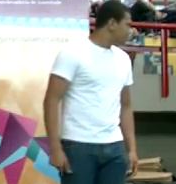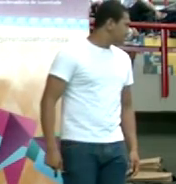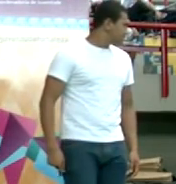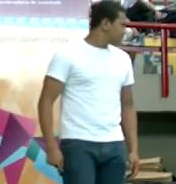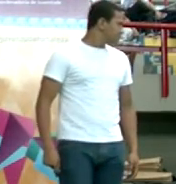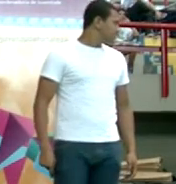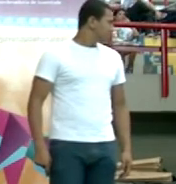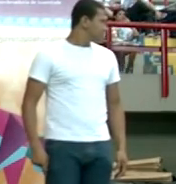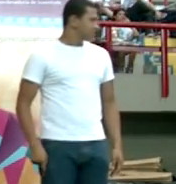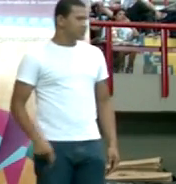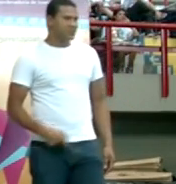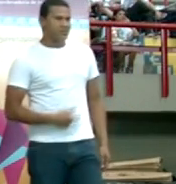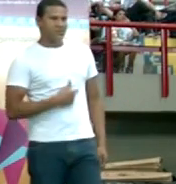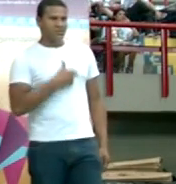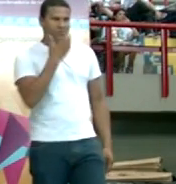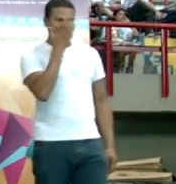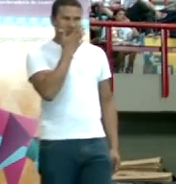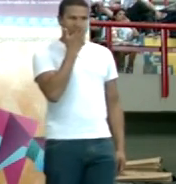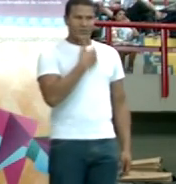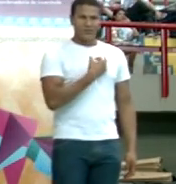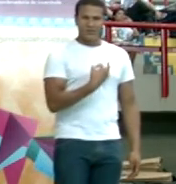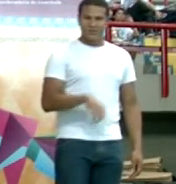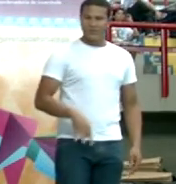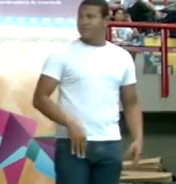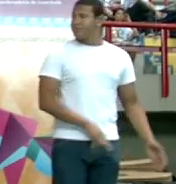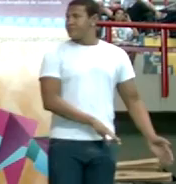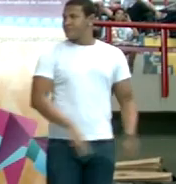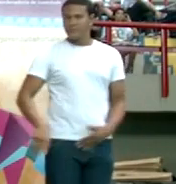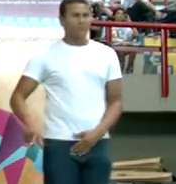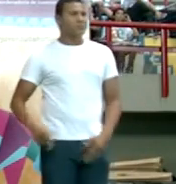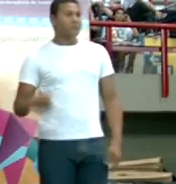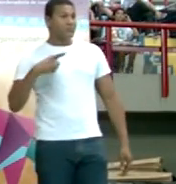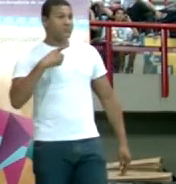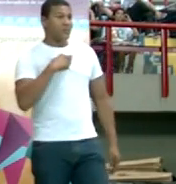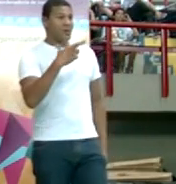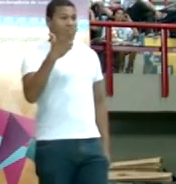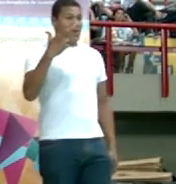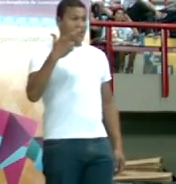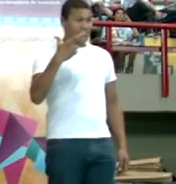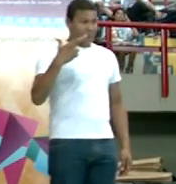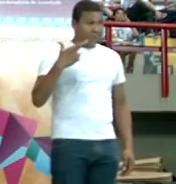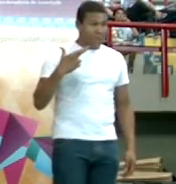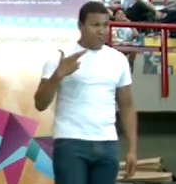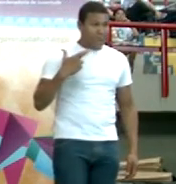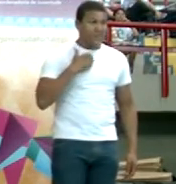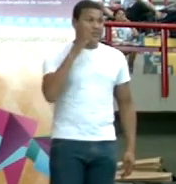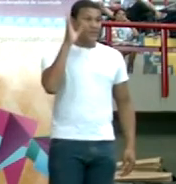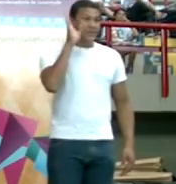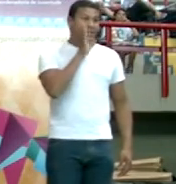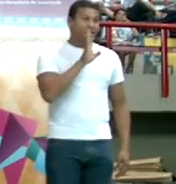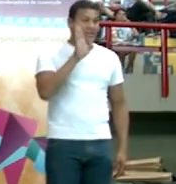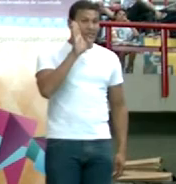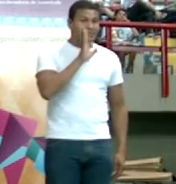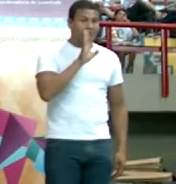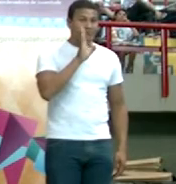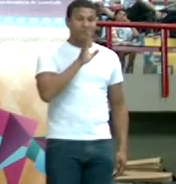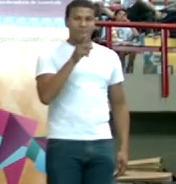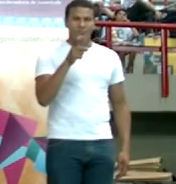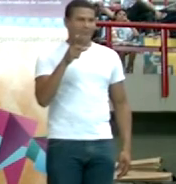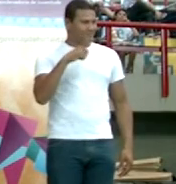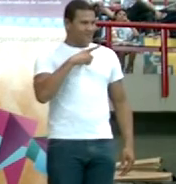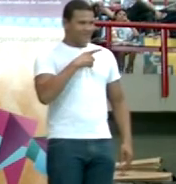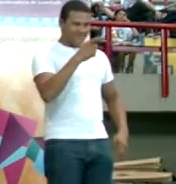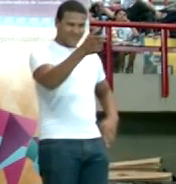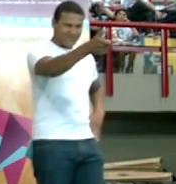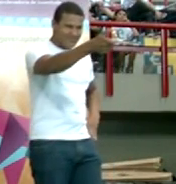sinal muito interessante. Quando você desliga a televisão no seu controle remoto, fica ou não fica ligado